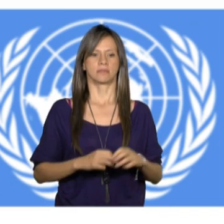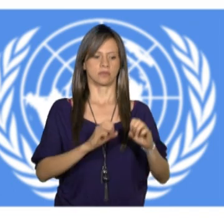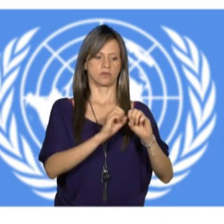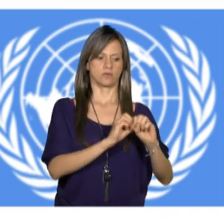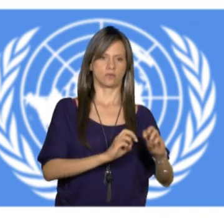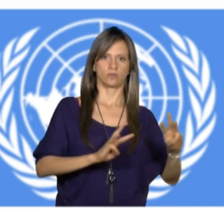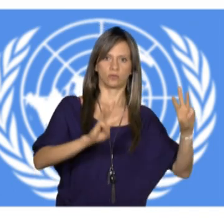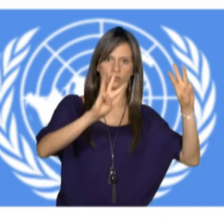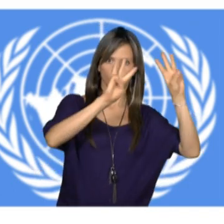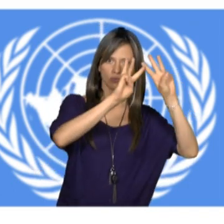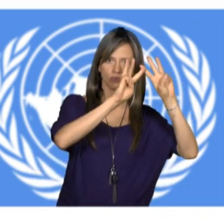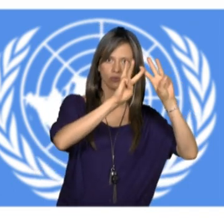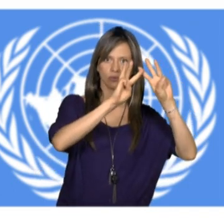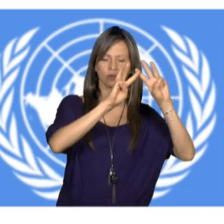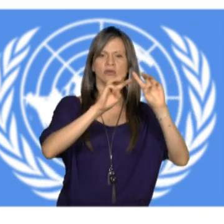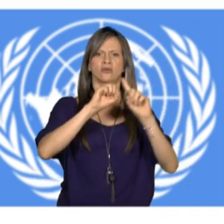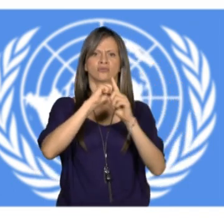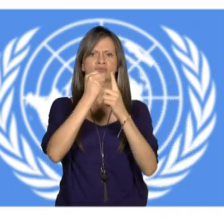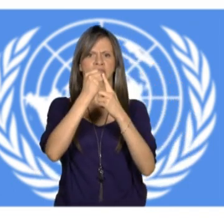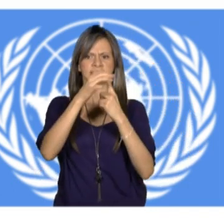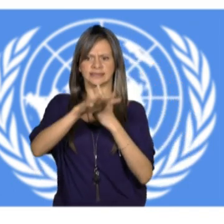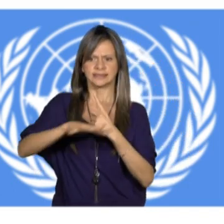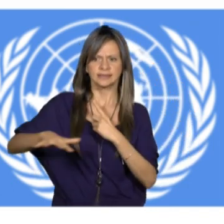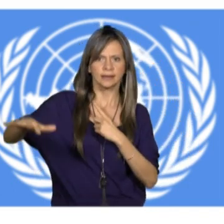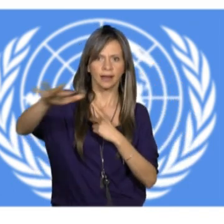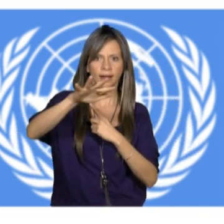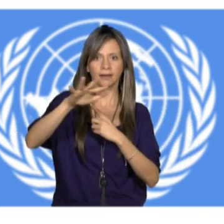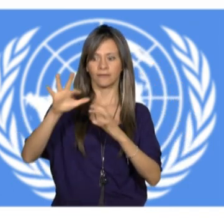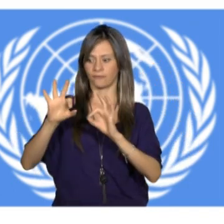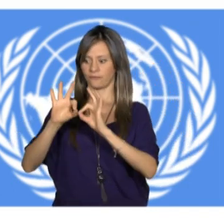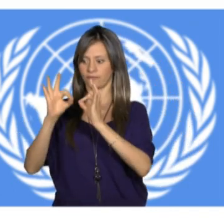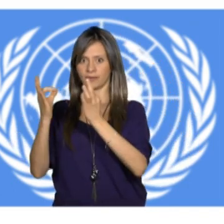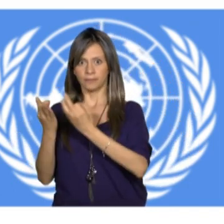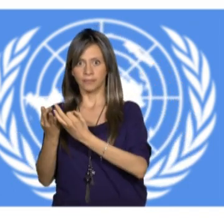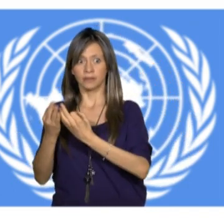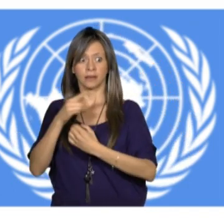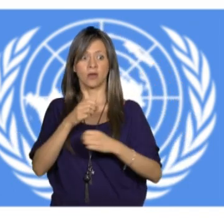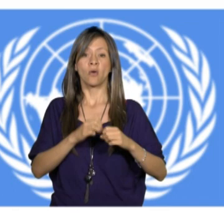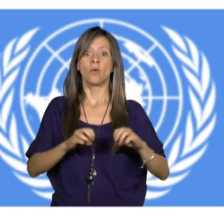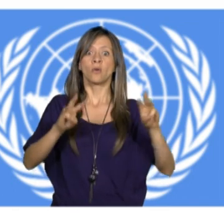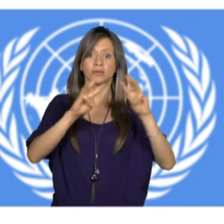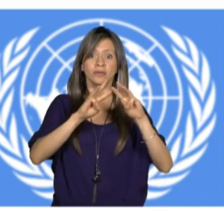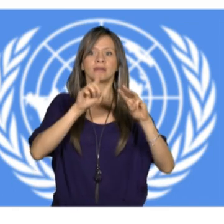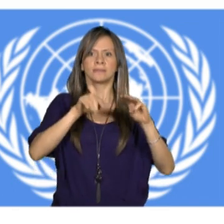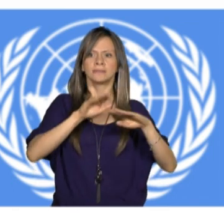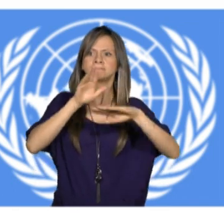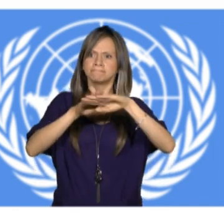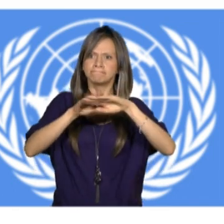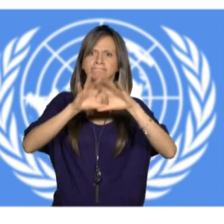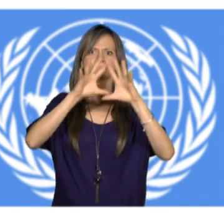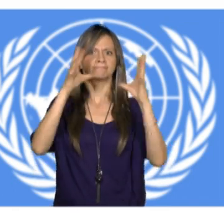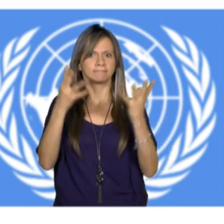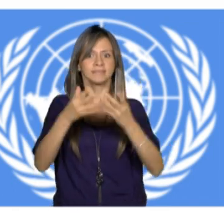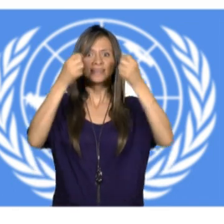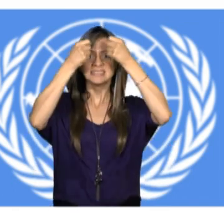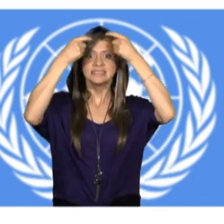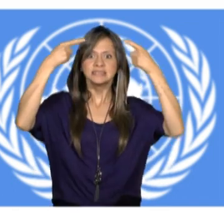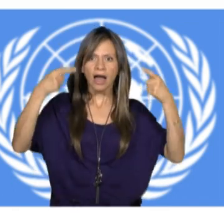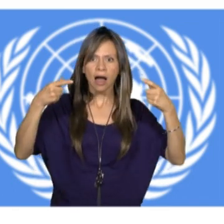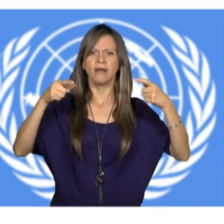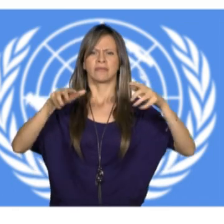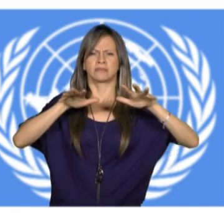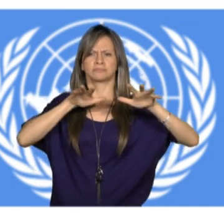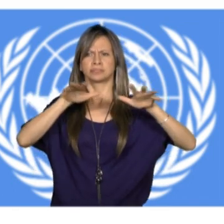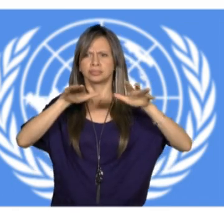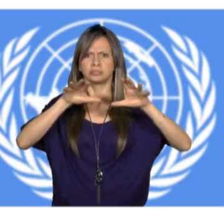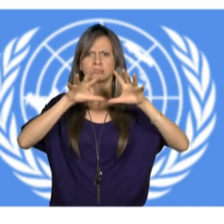W. Conscientes de que las personas que tienen obligaciones respecto a otras personas y a la comunidad a la que pertenecen